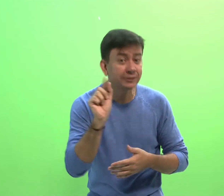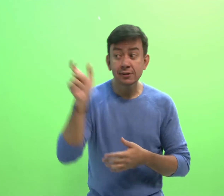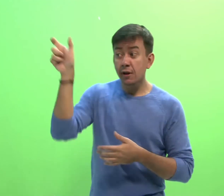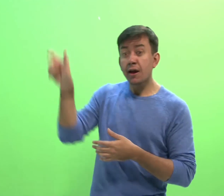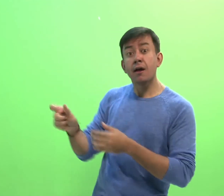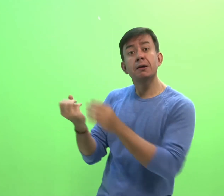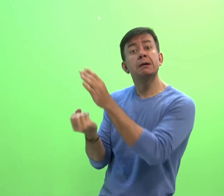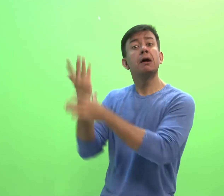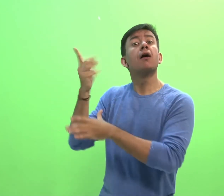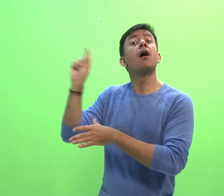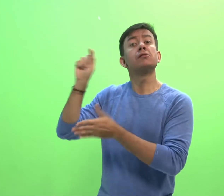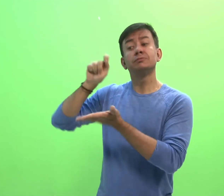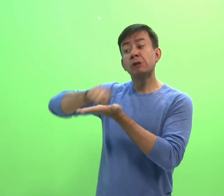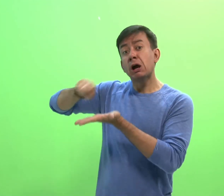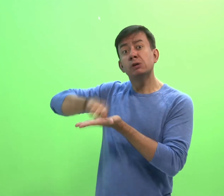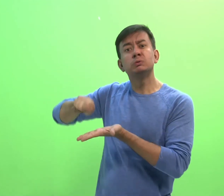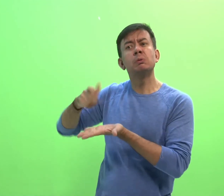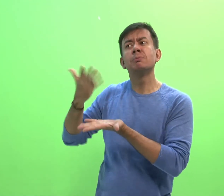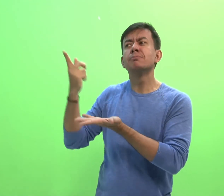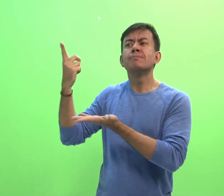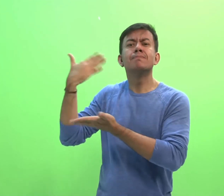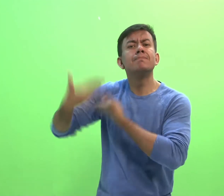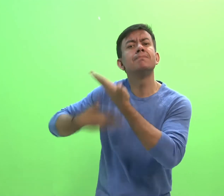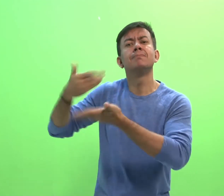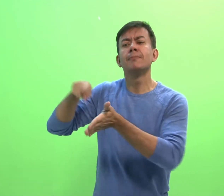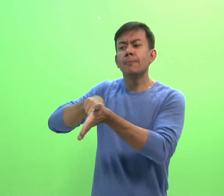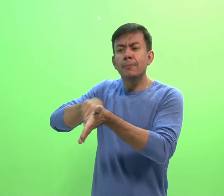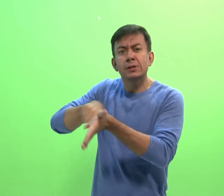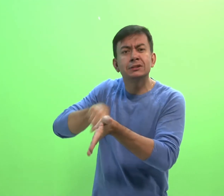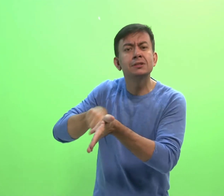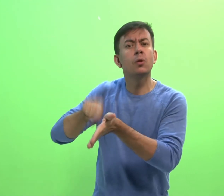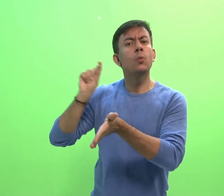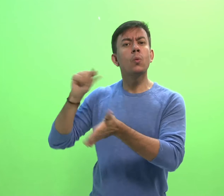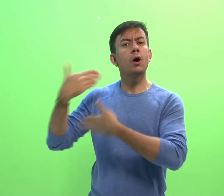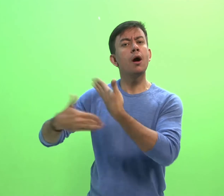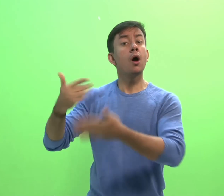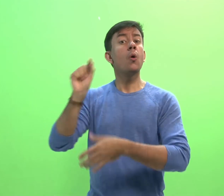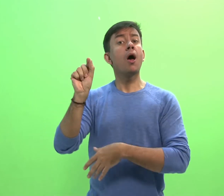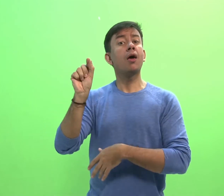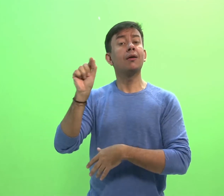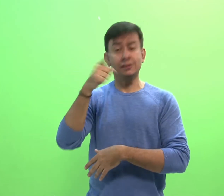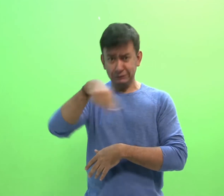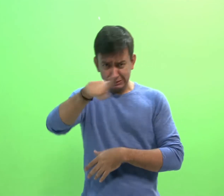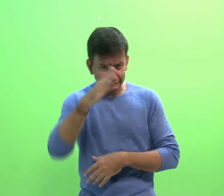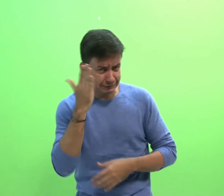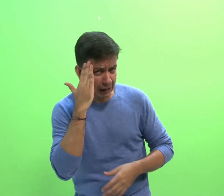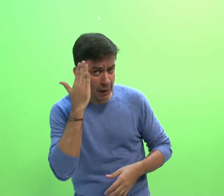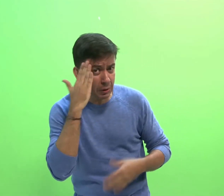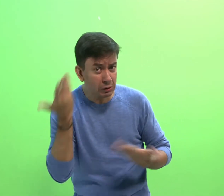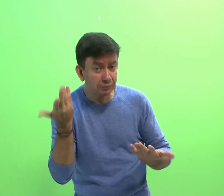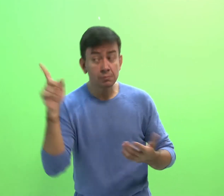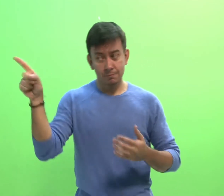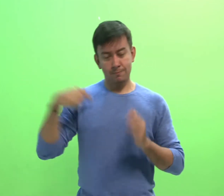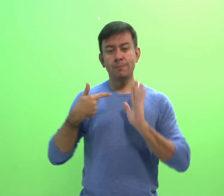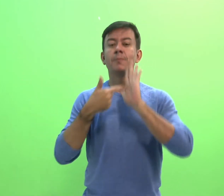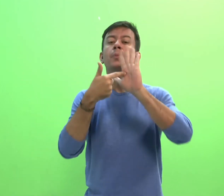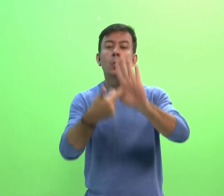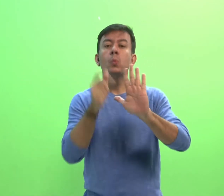processo. Quem criou este processo de escrita, desenvolvimento, pesquisas? Vocês sabem?